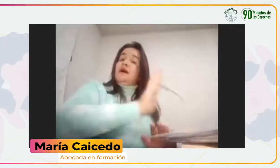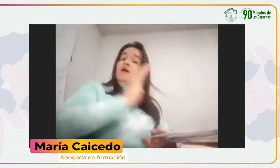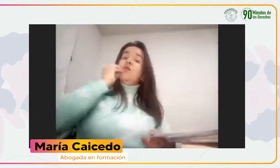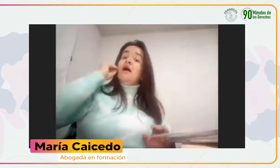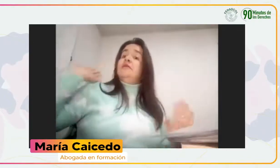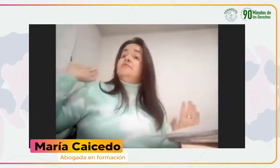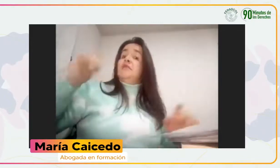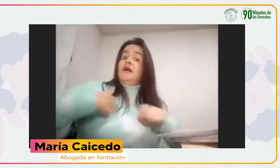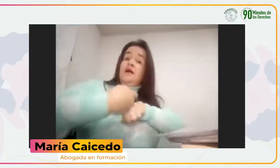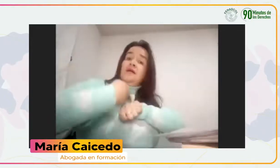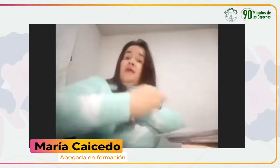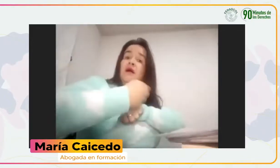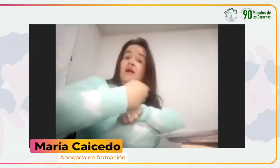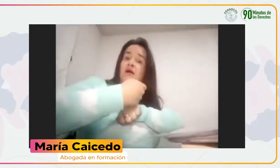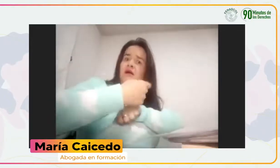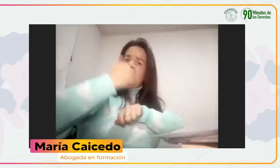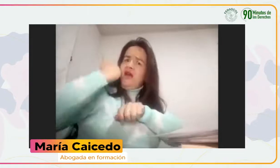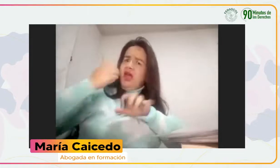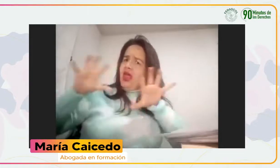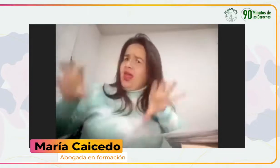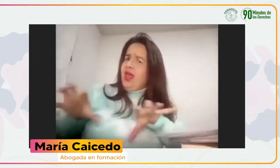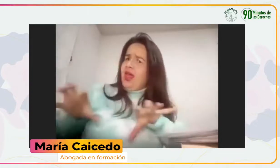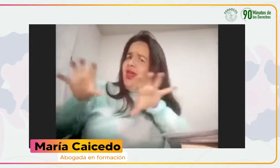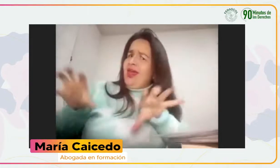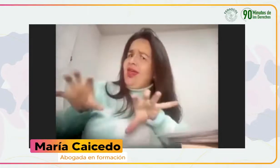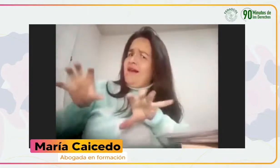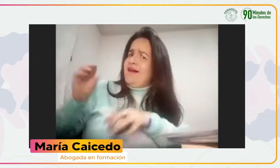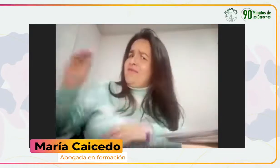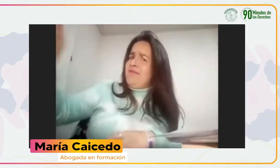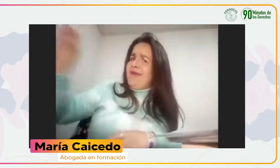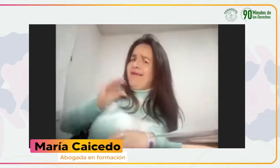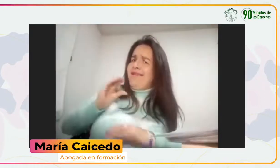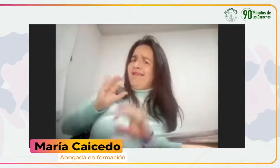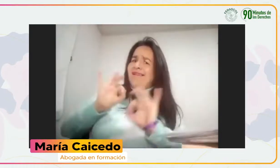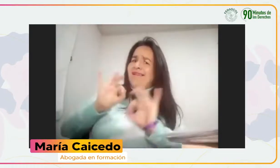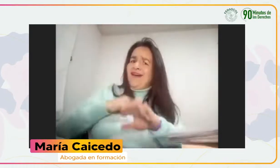y las mujeres, pues, siempre somos las que nos quedamos en el hogar. Y decimos, bueno, o sea,